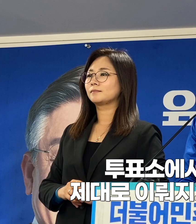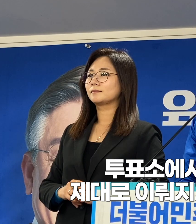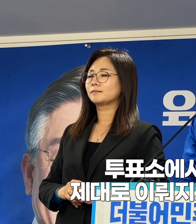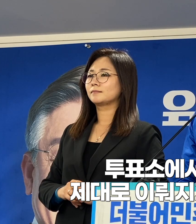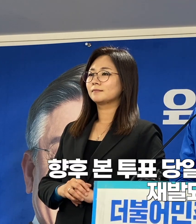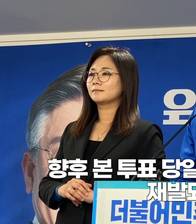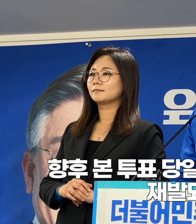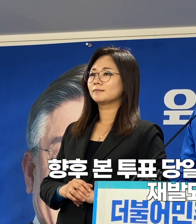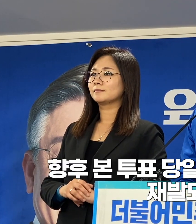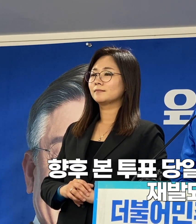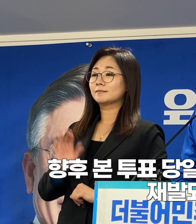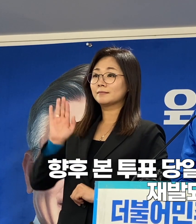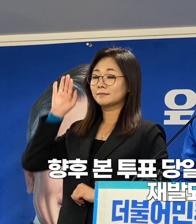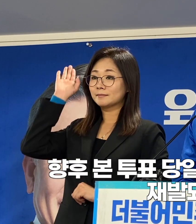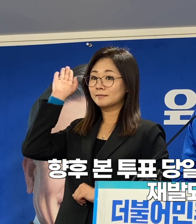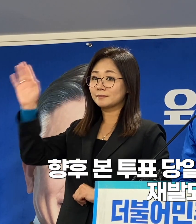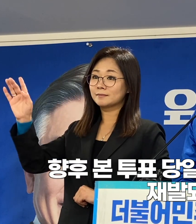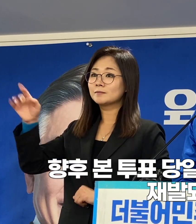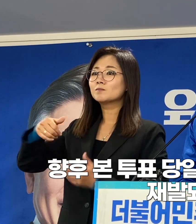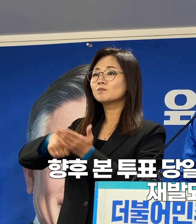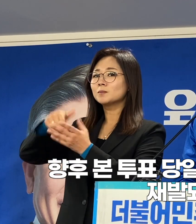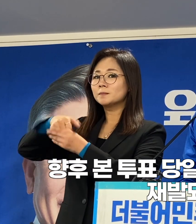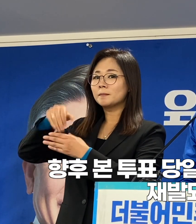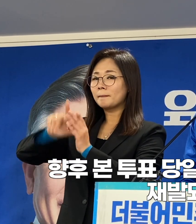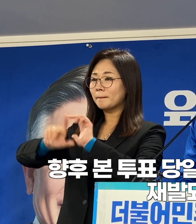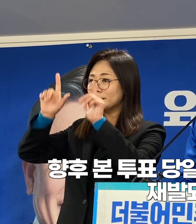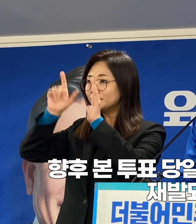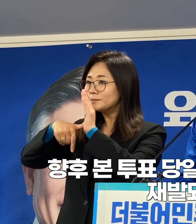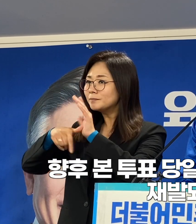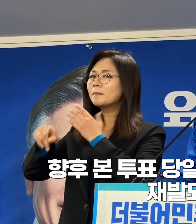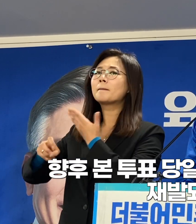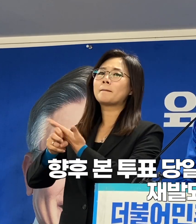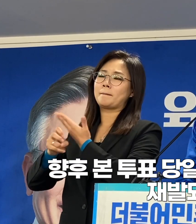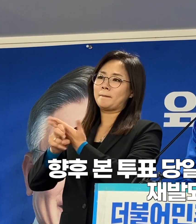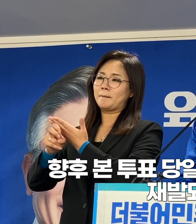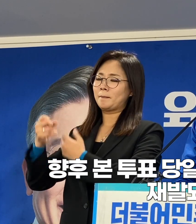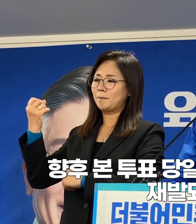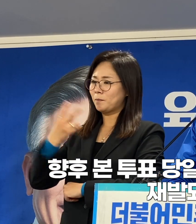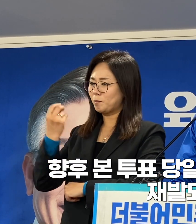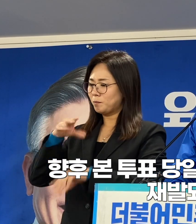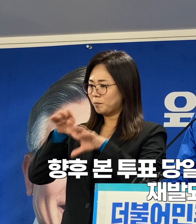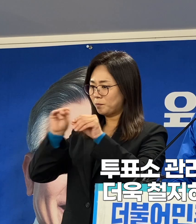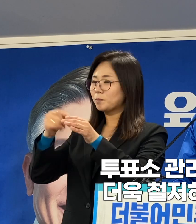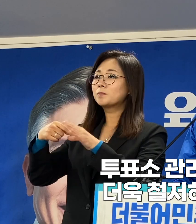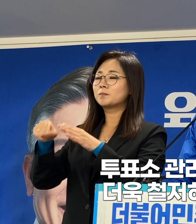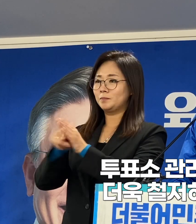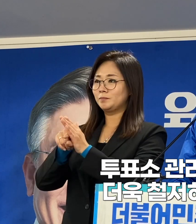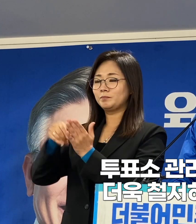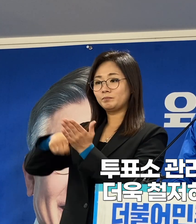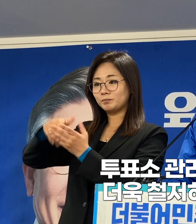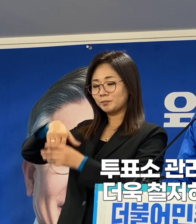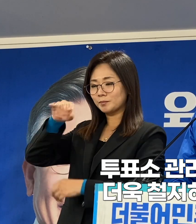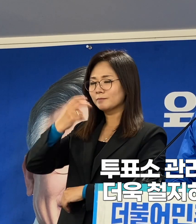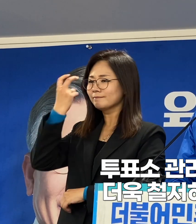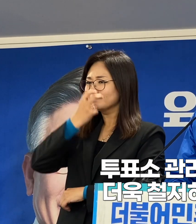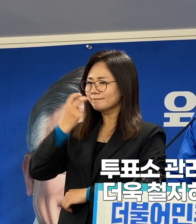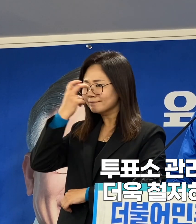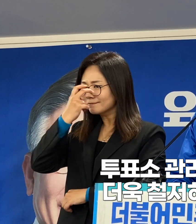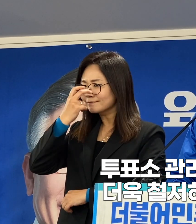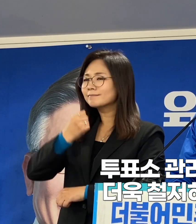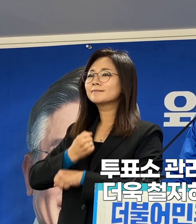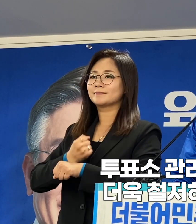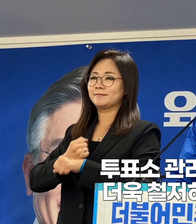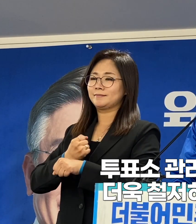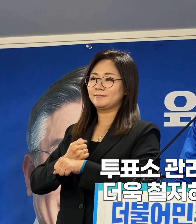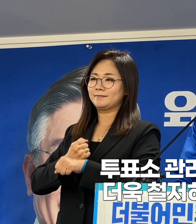있다는 방증입니다. 향후 본투표 당일에 이러한 범법 행위가 재발되지 않도록 투표소 관리 감독